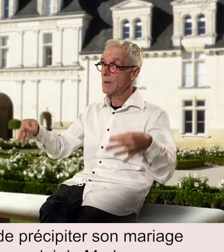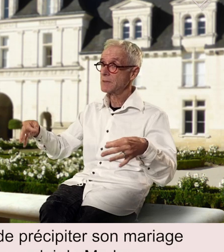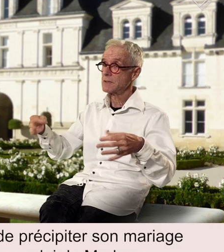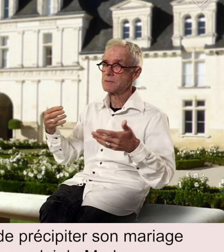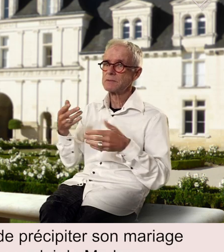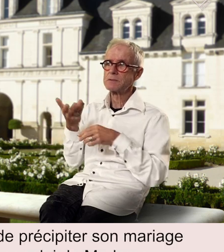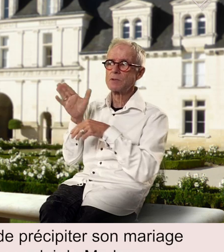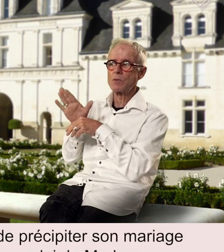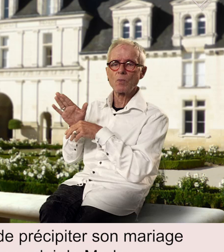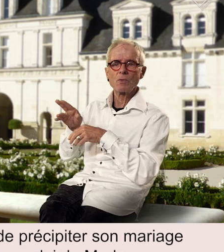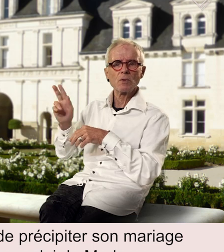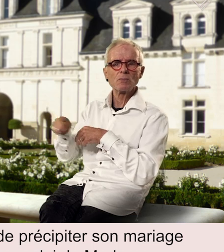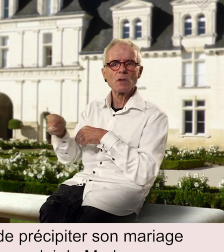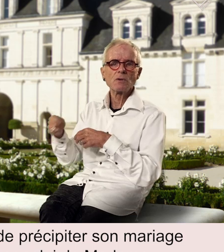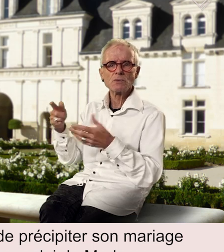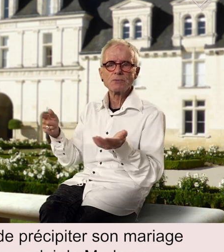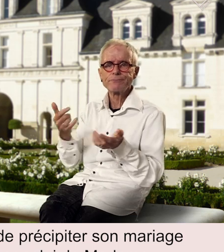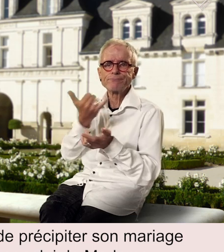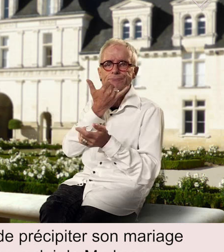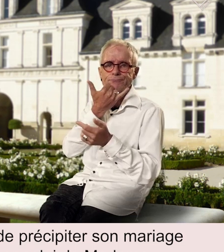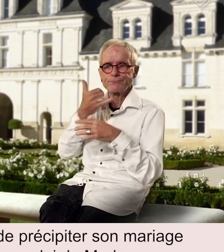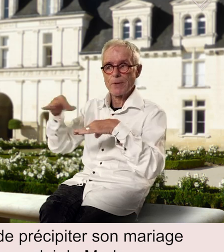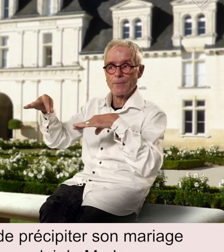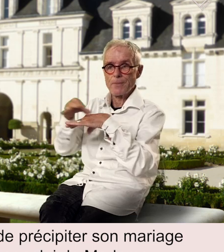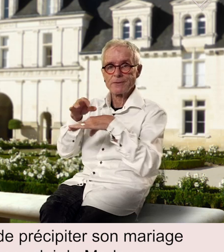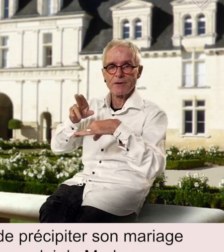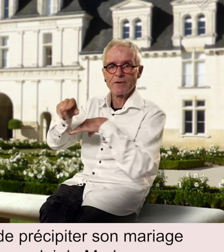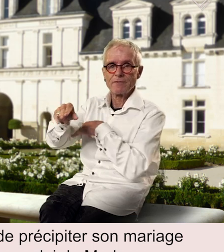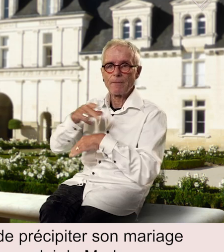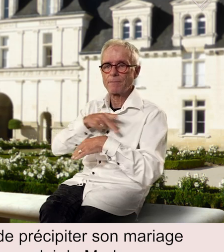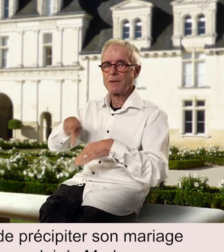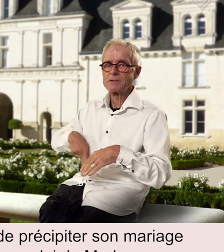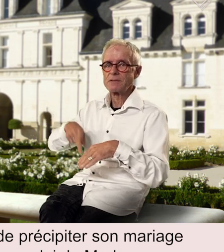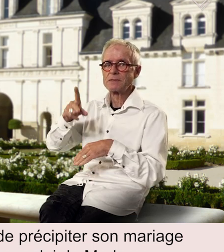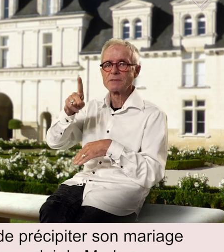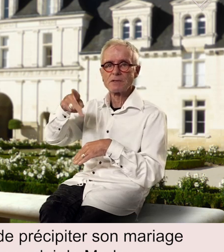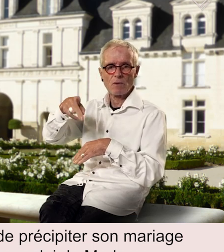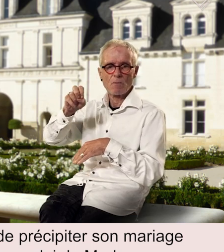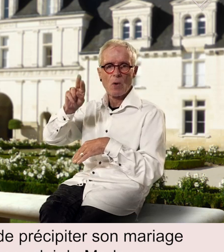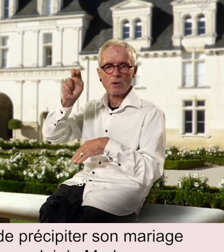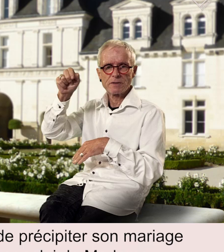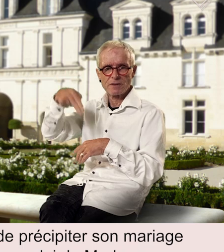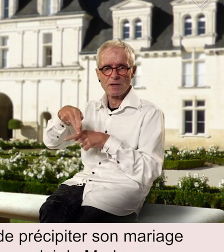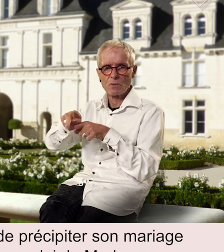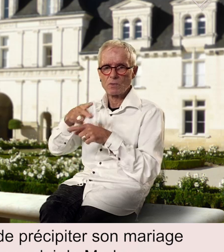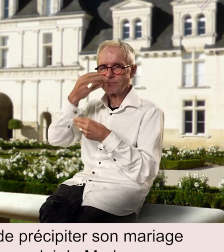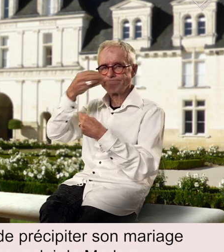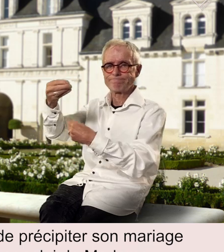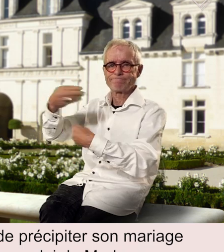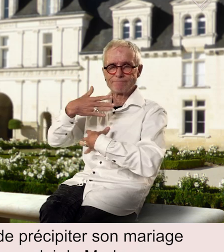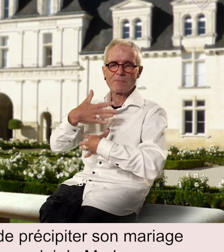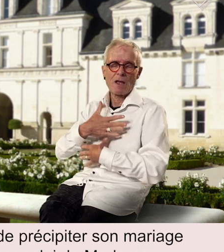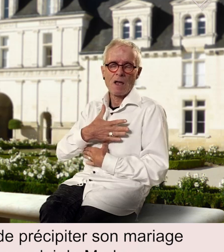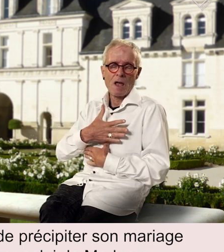faisant voir qu'il avait eu tort de précipiter son mariage avec la princesse de Portien et d'abandonner celui de madame qui lui était